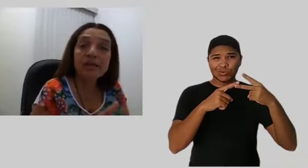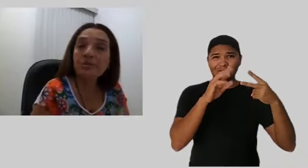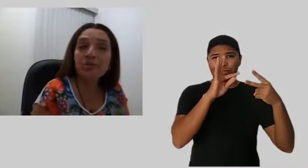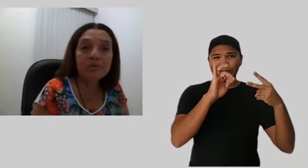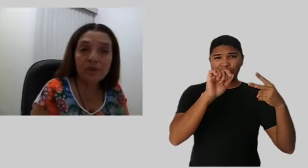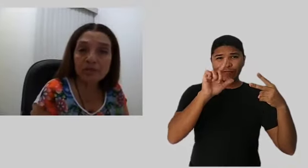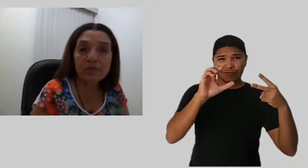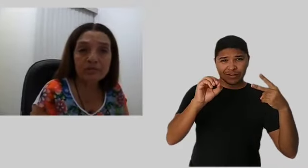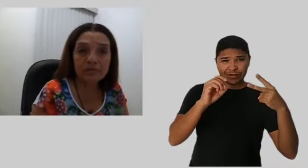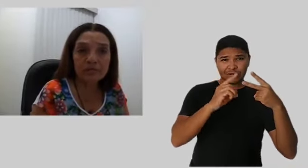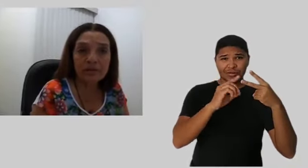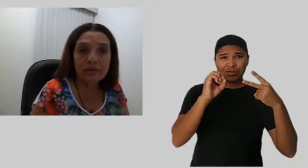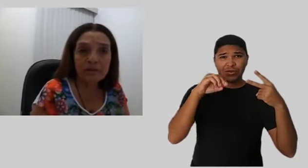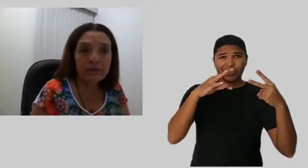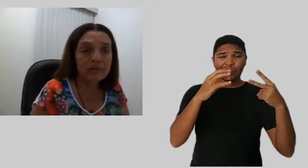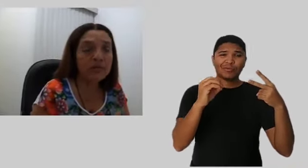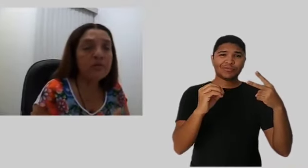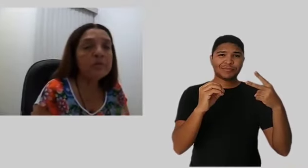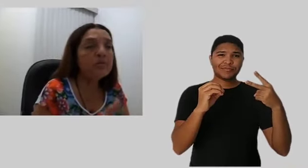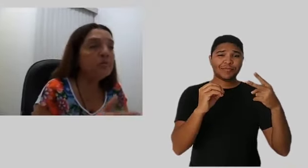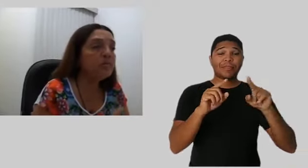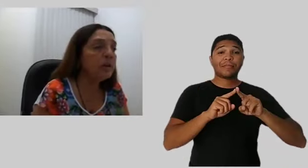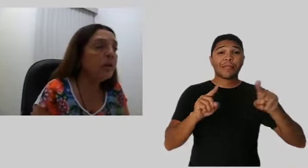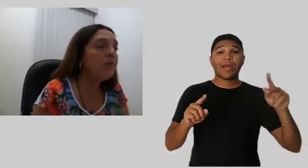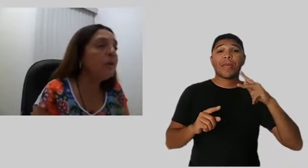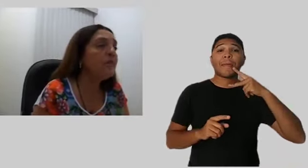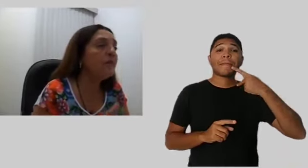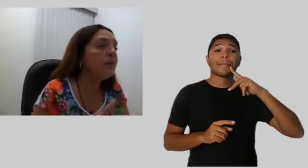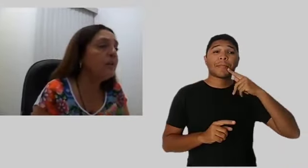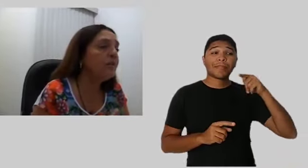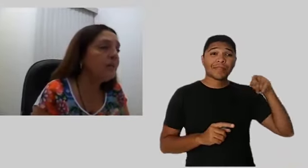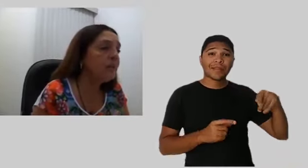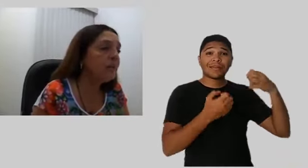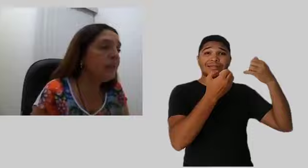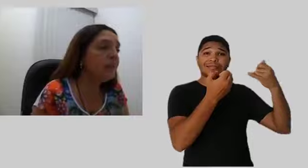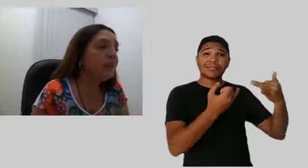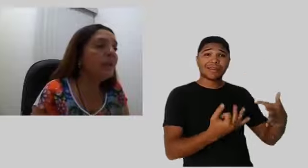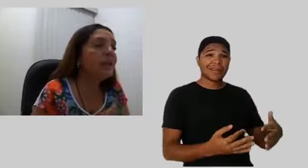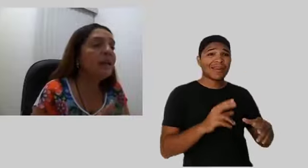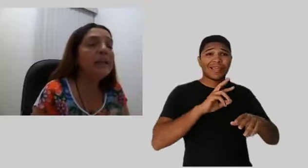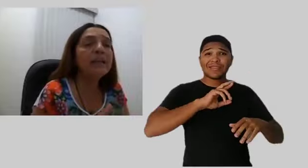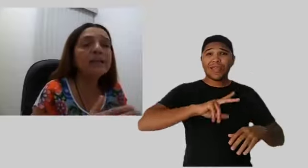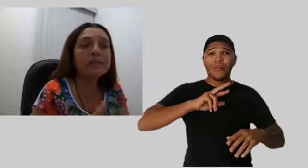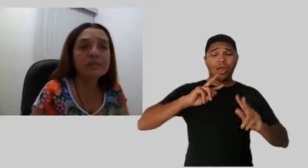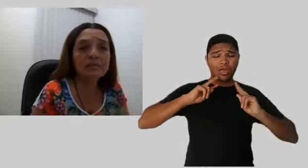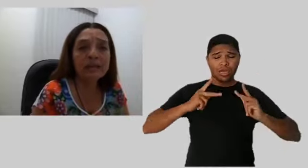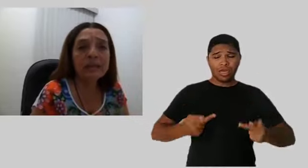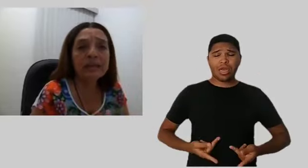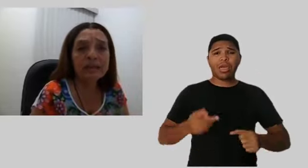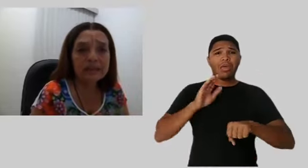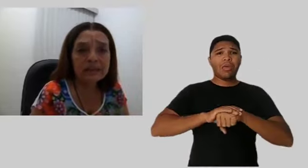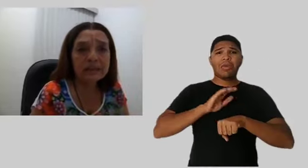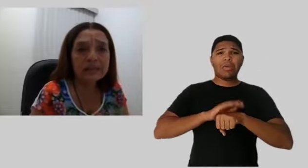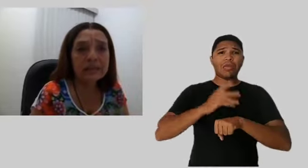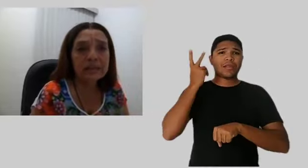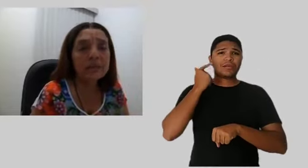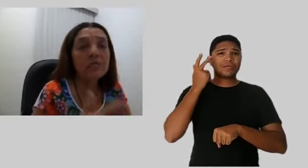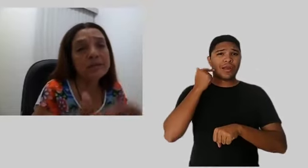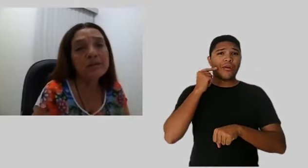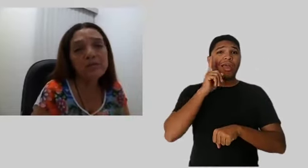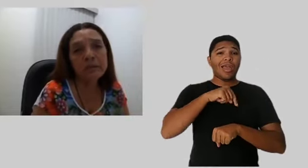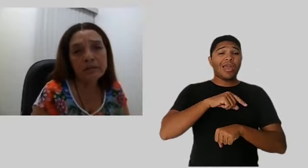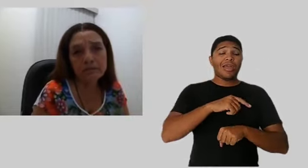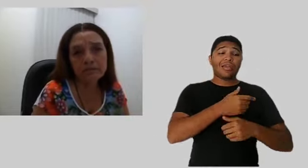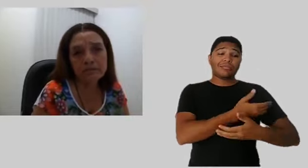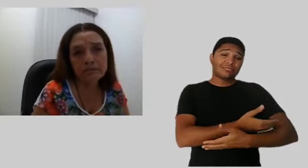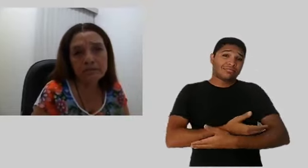ontogênese, mas o cultural não. Para Vygotsky, o cultural ele vai depender da relação da criança, né,